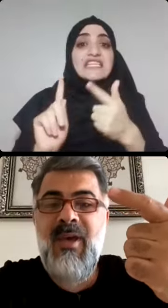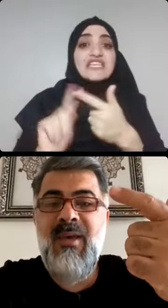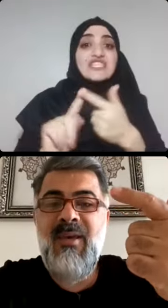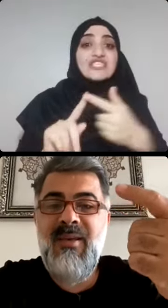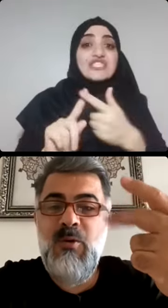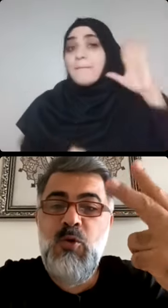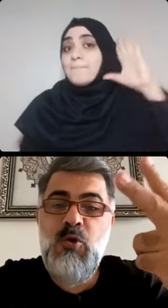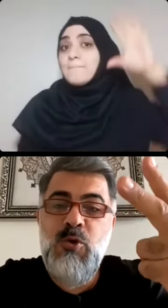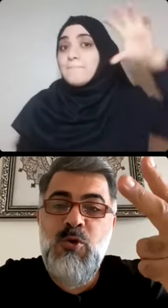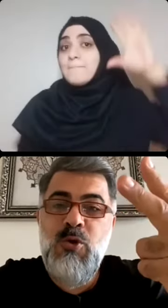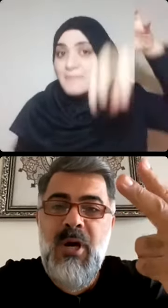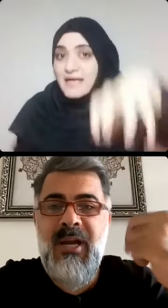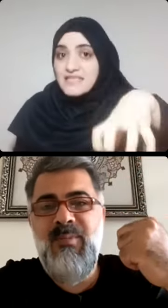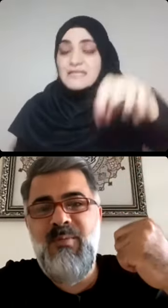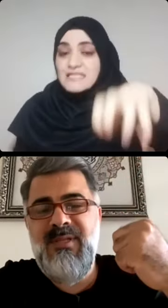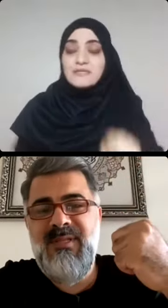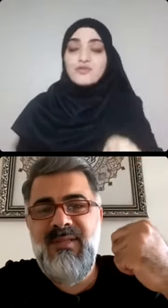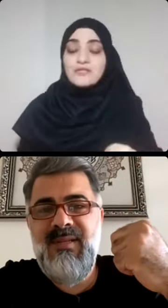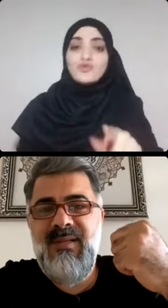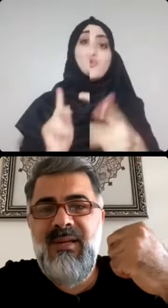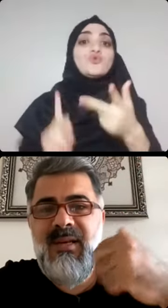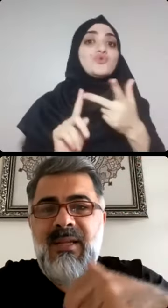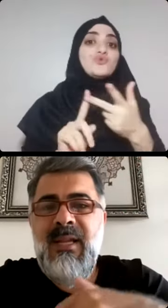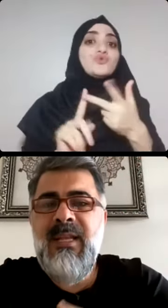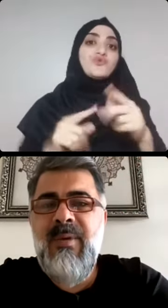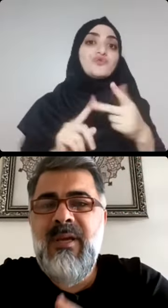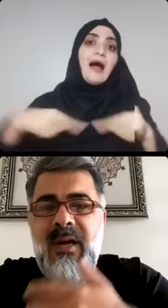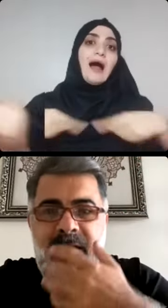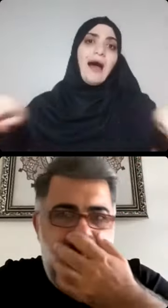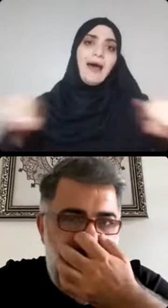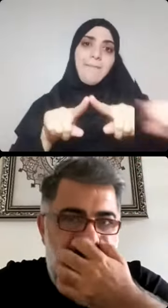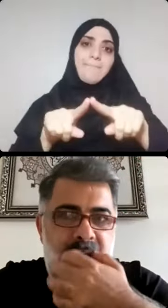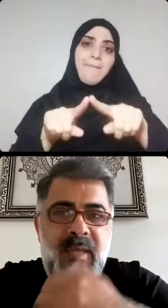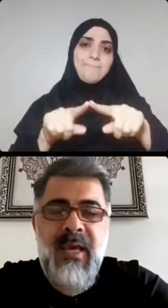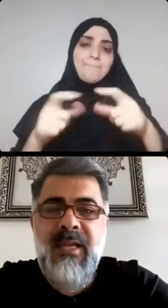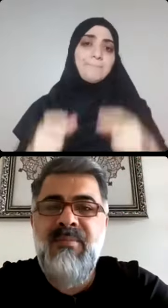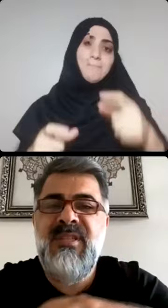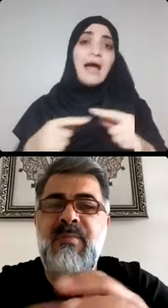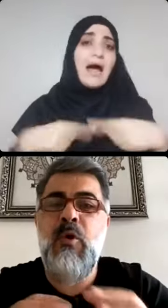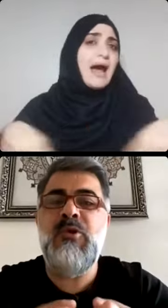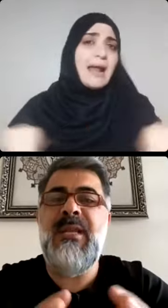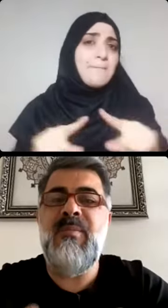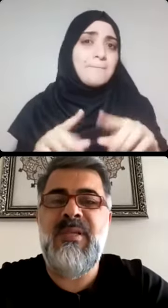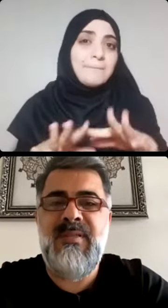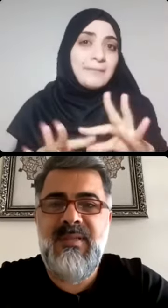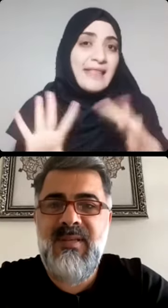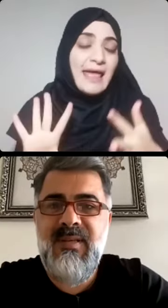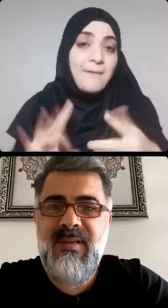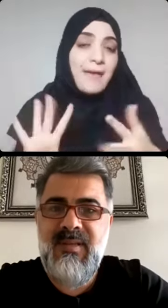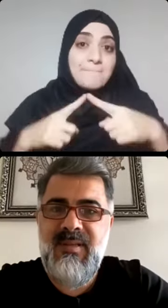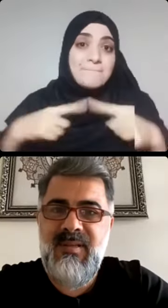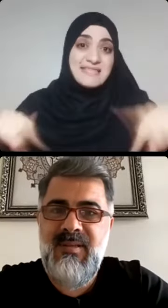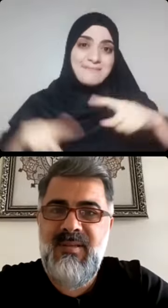ve üçüncü haremimiz. Ne demek harem? Yani bizim özelimiz.